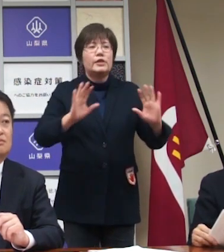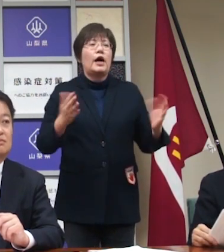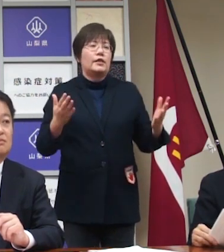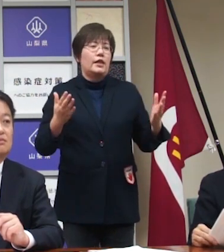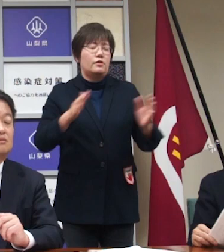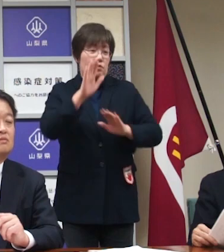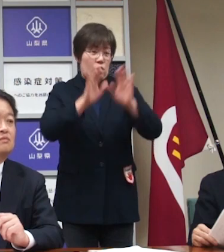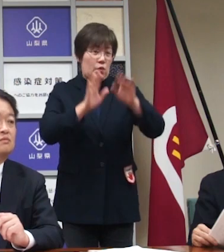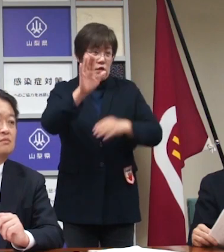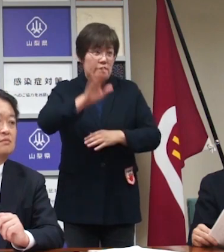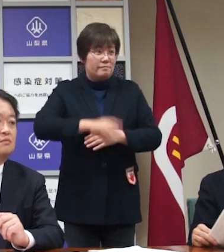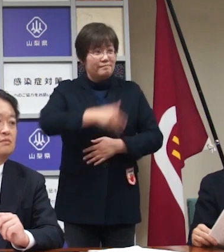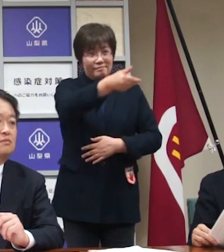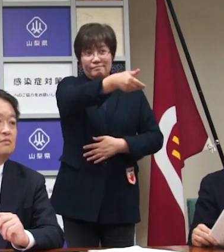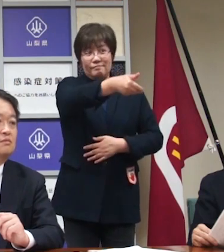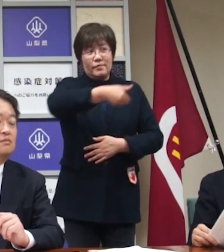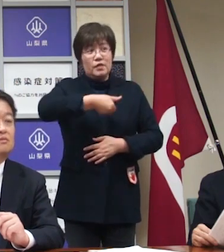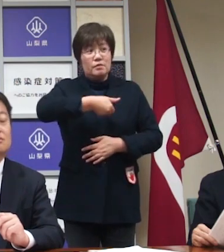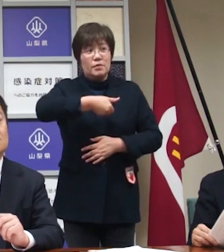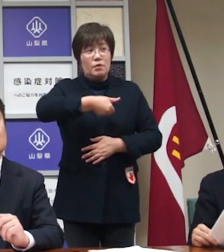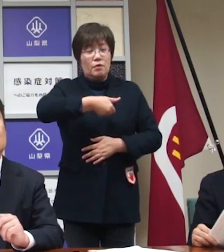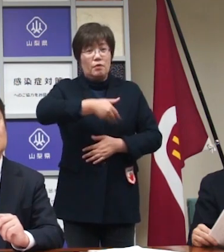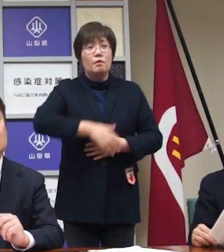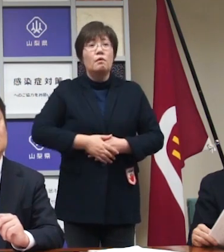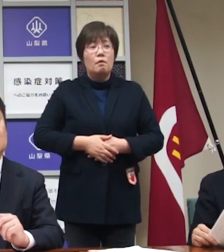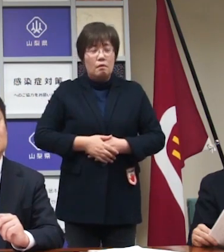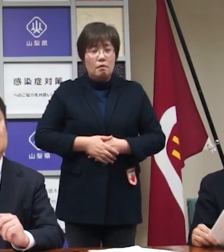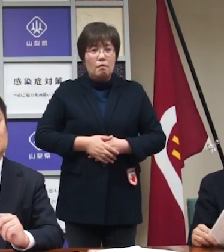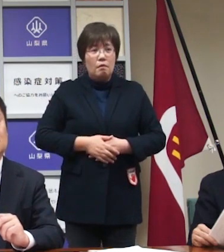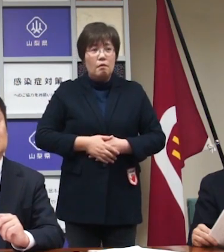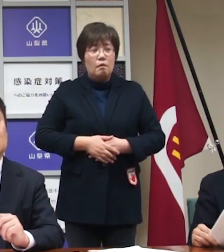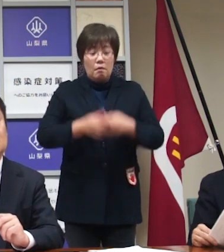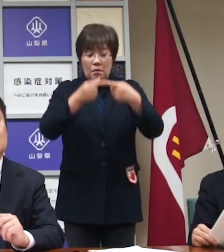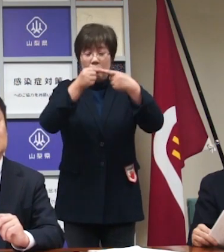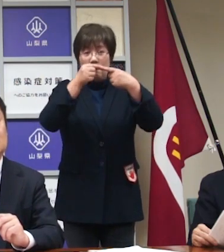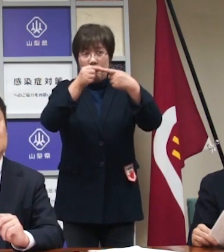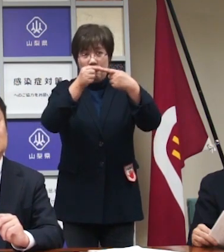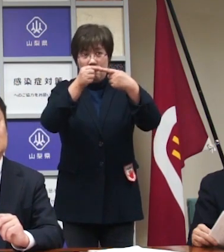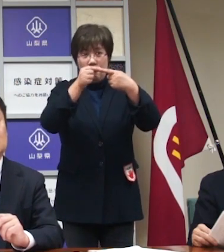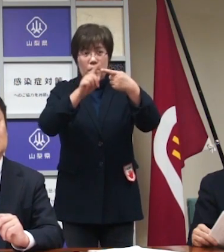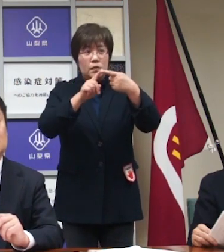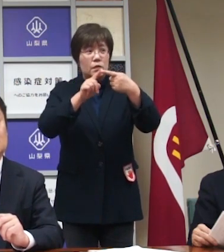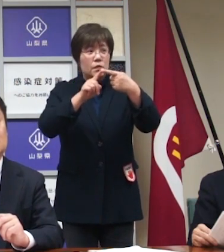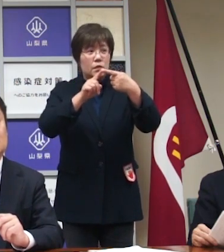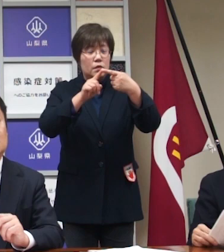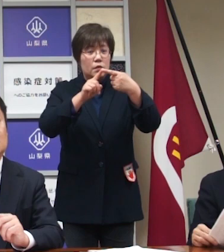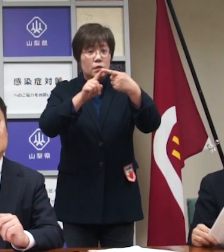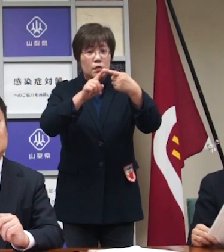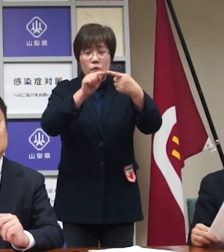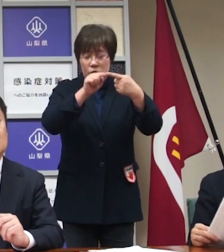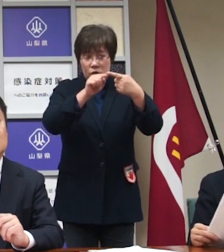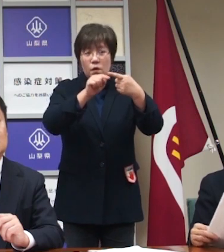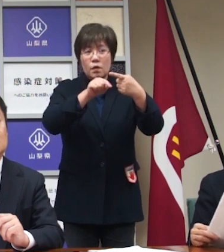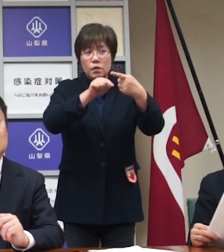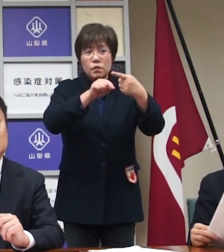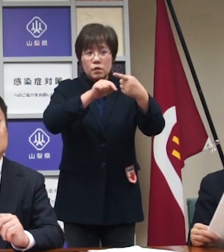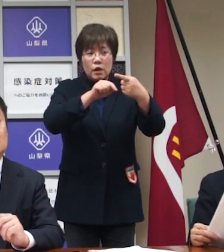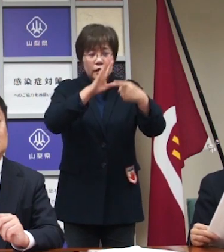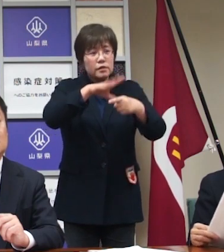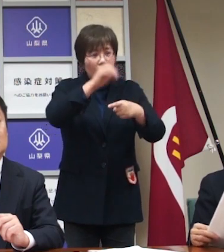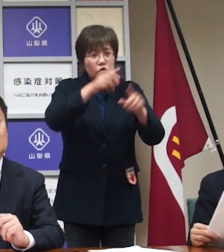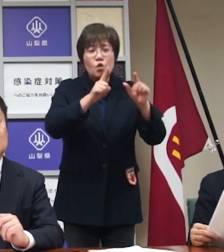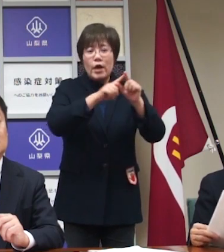の河村と申します。その関連なんですけど、その A の医療機関、これは経過観察